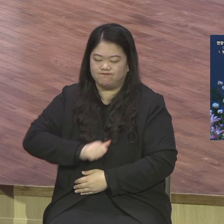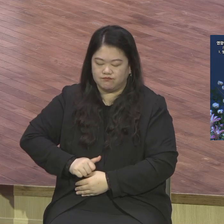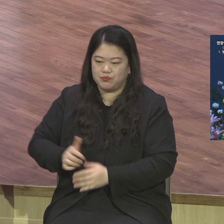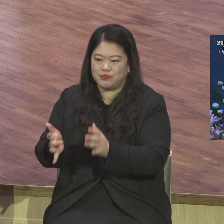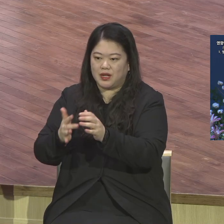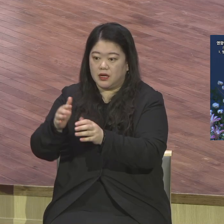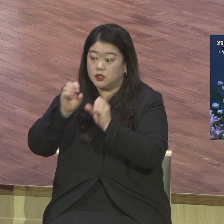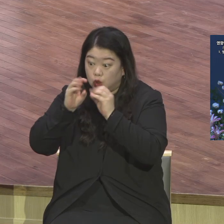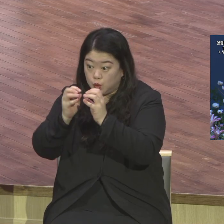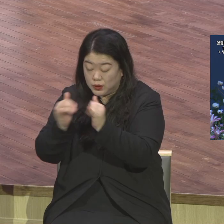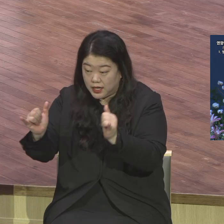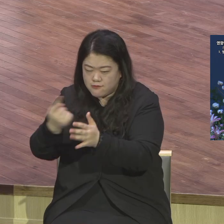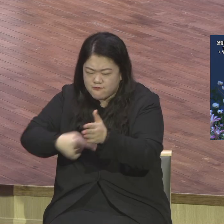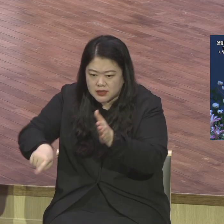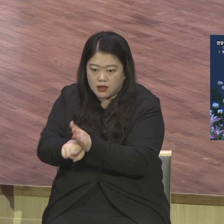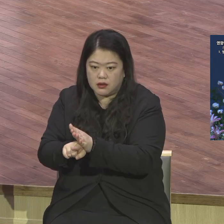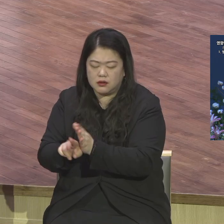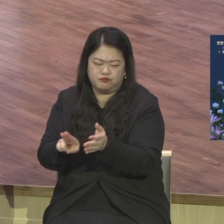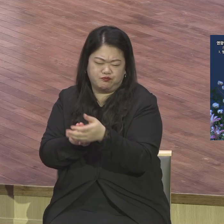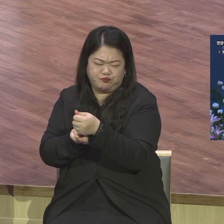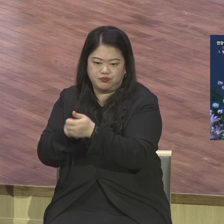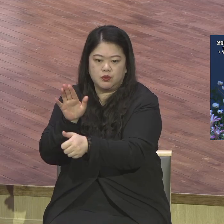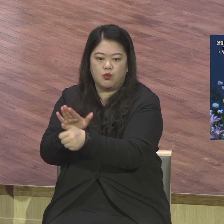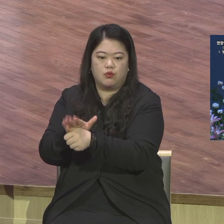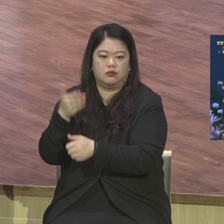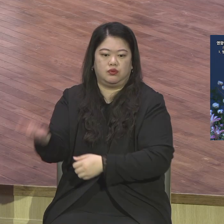그런 위험한 가운데서 이렇게